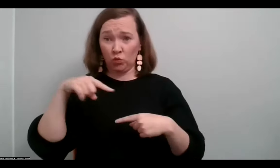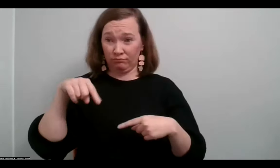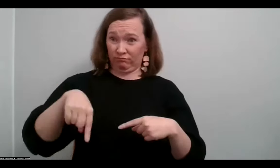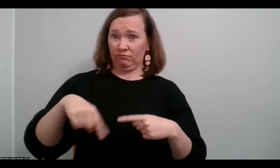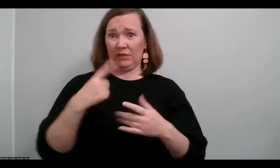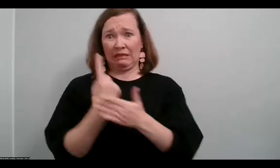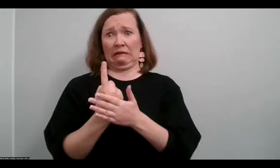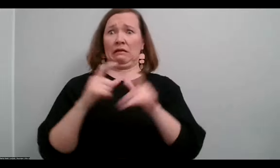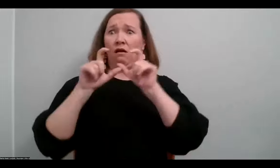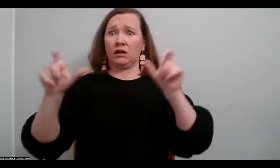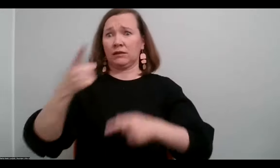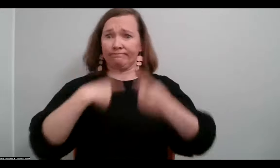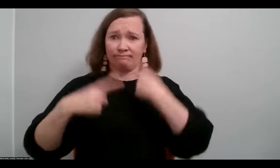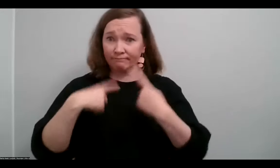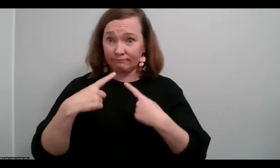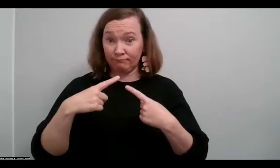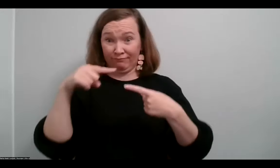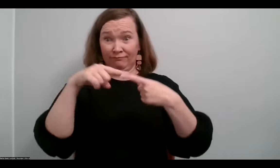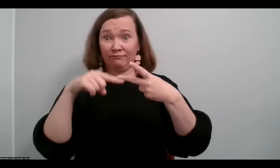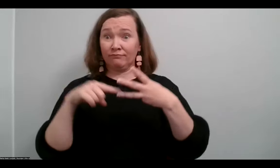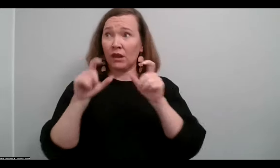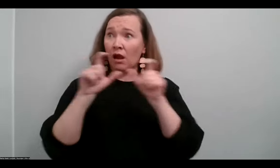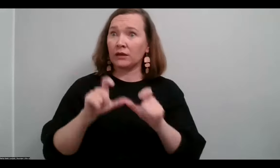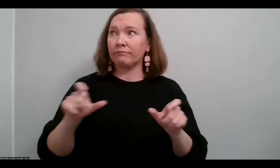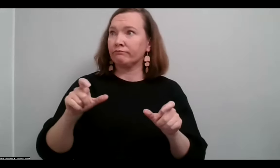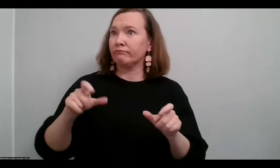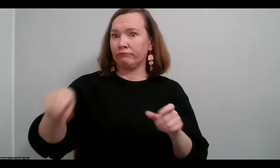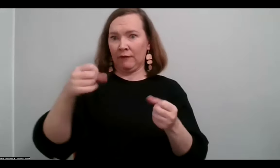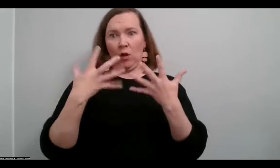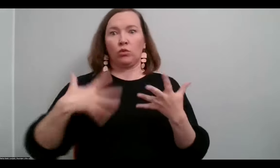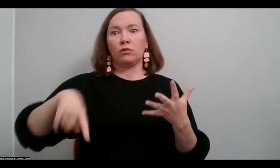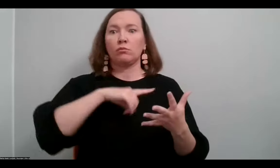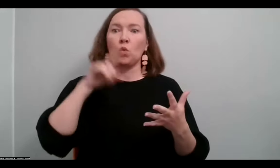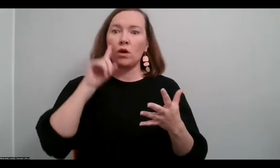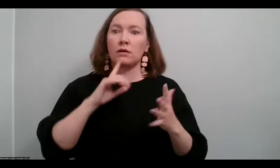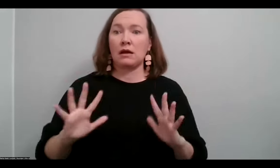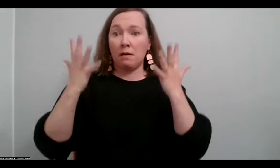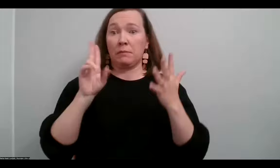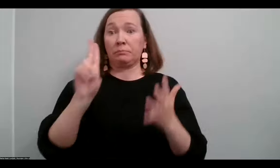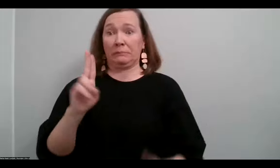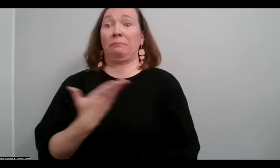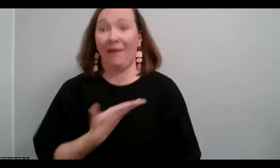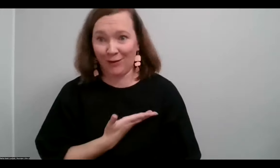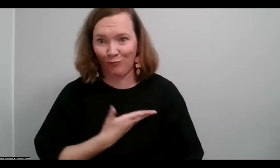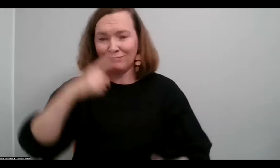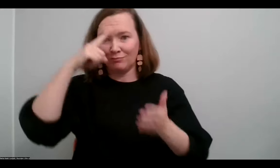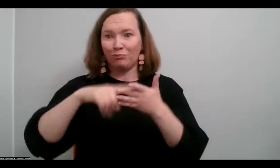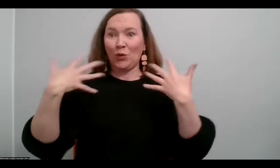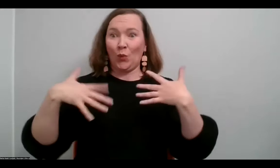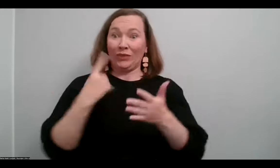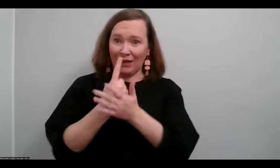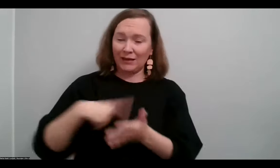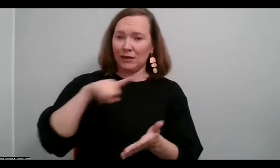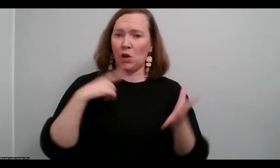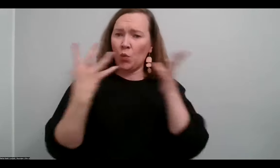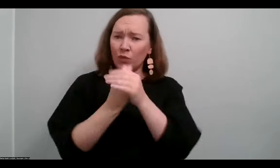Todella hienoa, että pääsemme koolle nyt tämän tärkeän aiheen äärelle. Meillä on 3 aihetta ja ne vaikuttavat